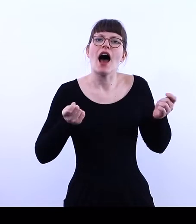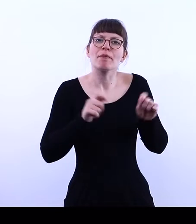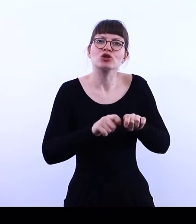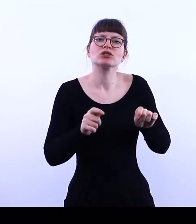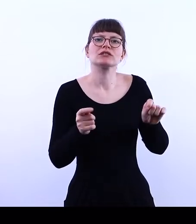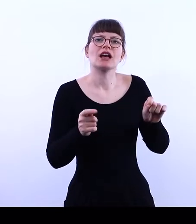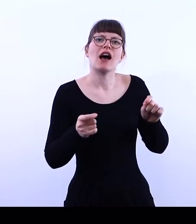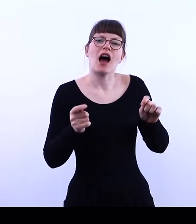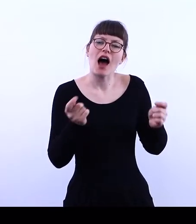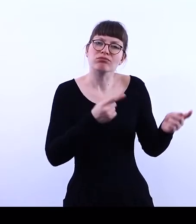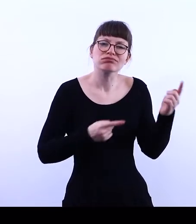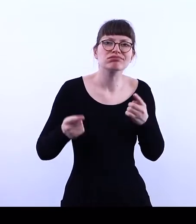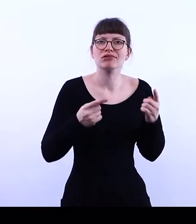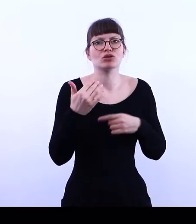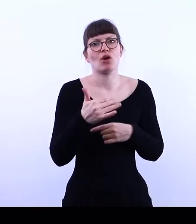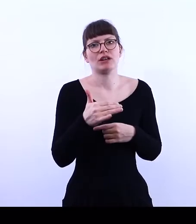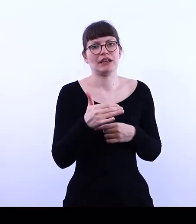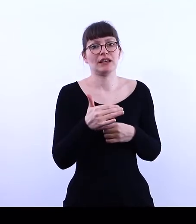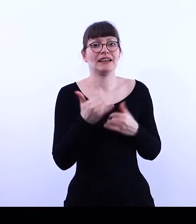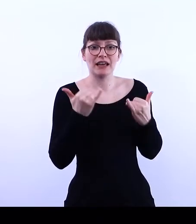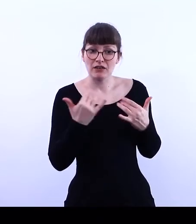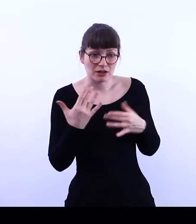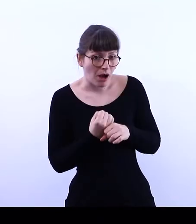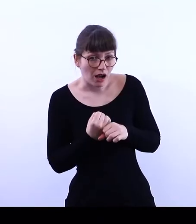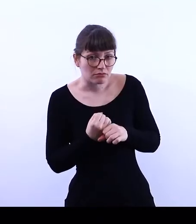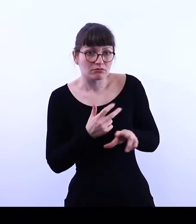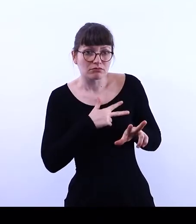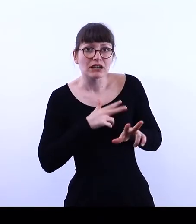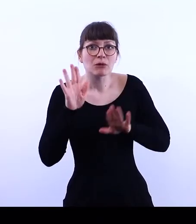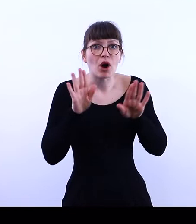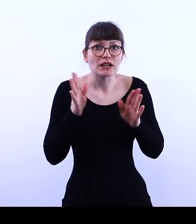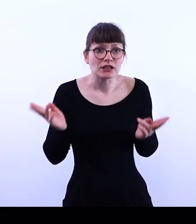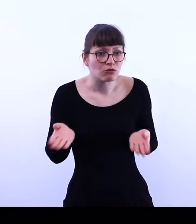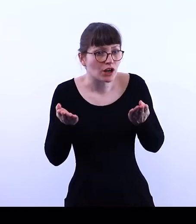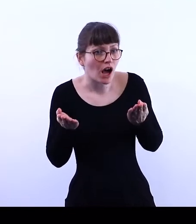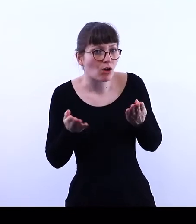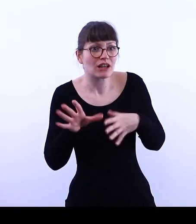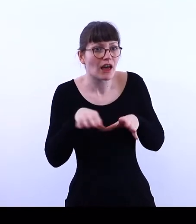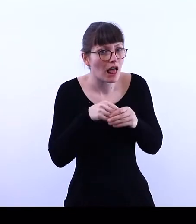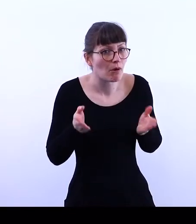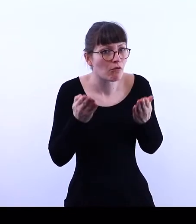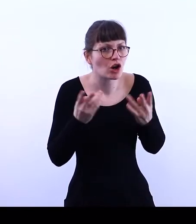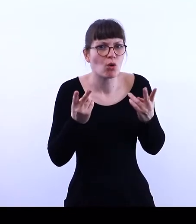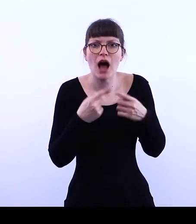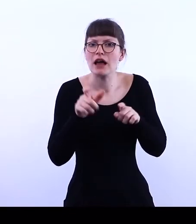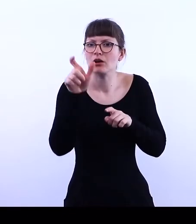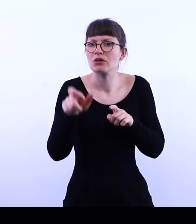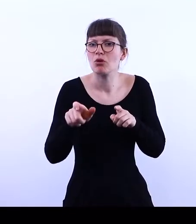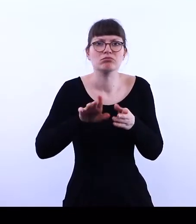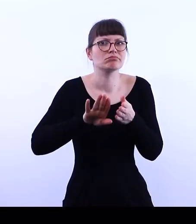ob das, was wir jetzt tun, tatsächlich auch Demokratie stärkt, Teilhabe stärkt oder es eben andere Ausschlüsse gibt.